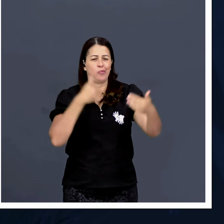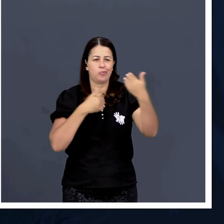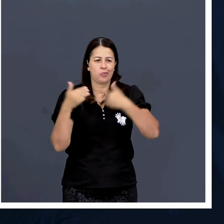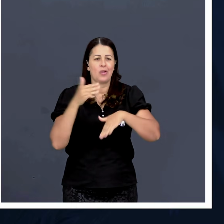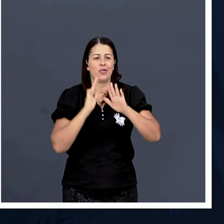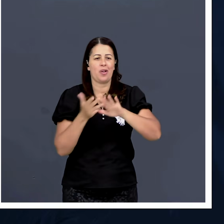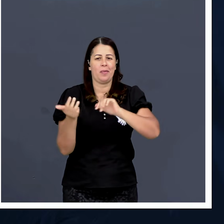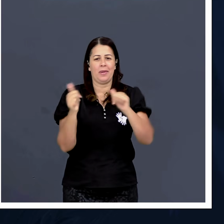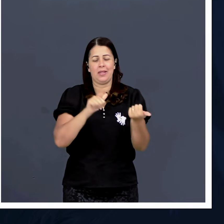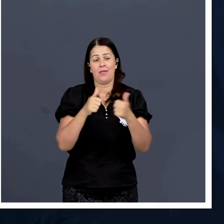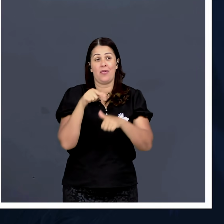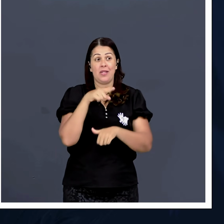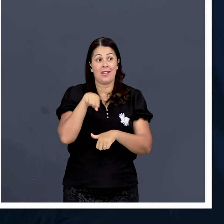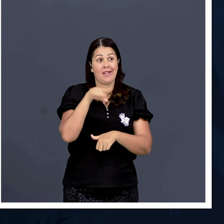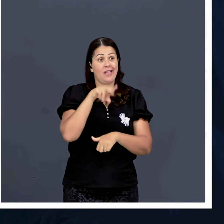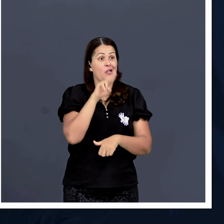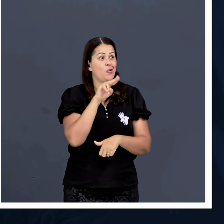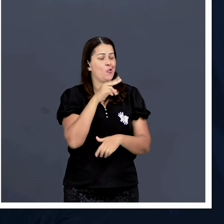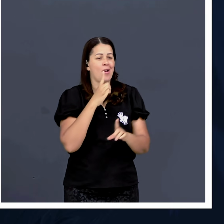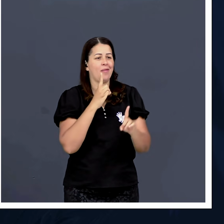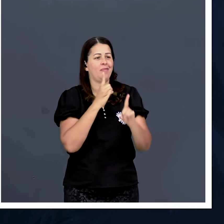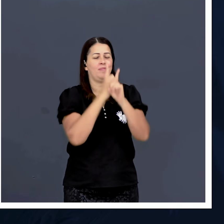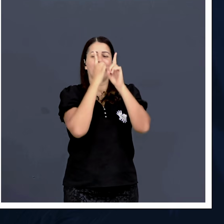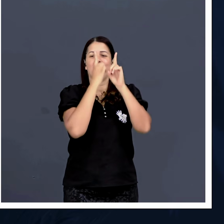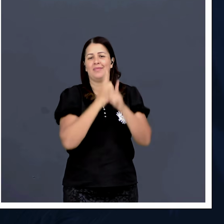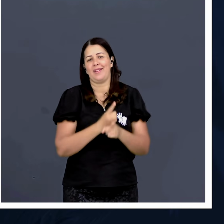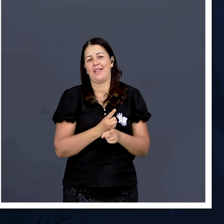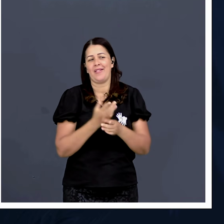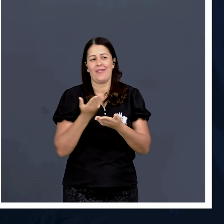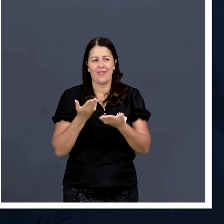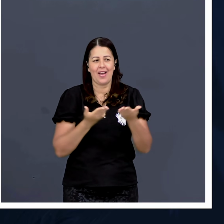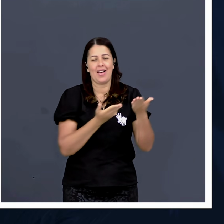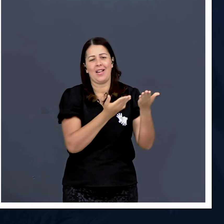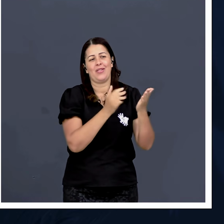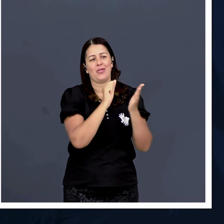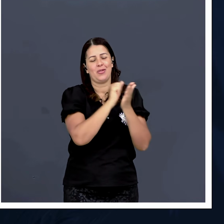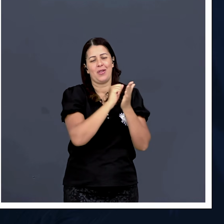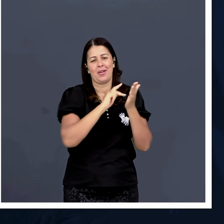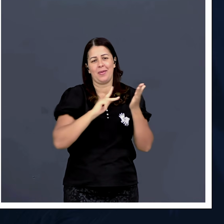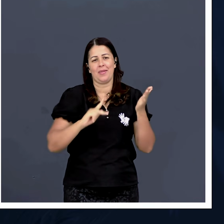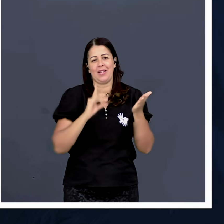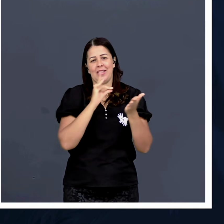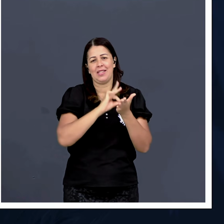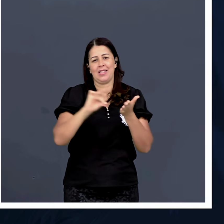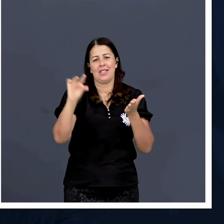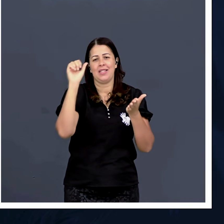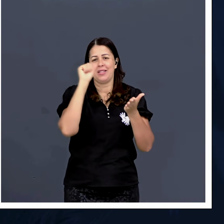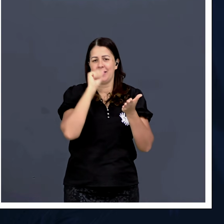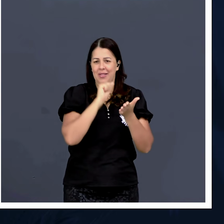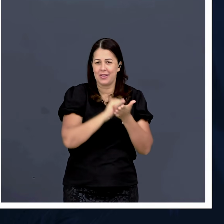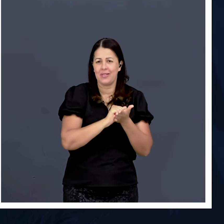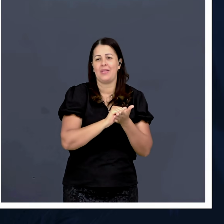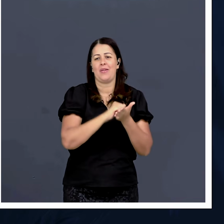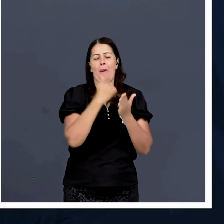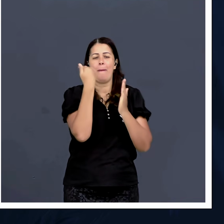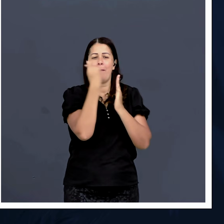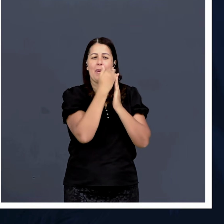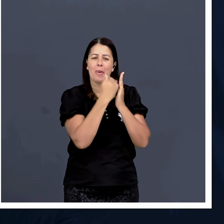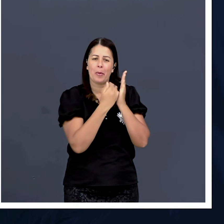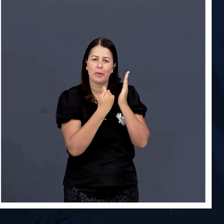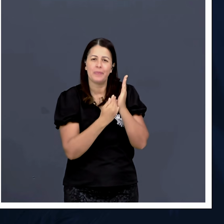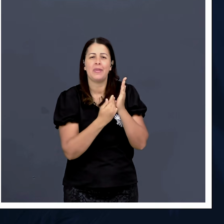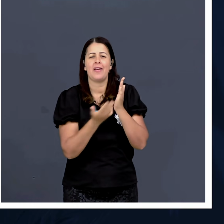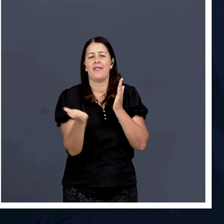congregado, você que nunca participou desse encontro, vai lá no nosso aplicativo, faz a inscrição, se cadastra e